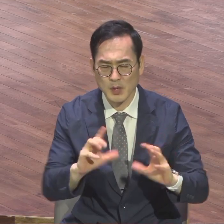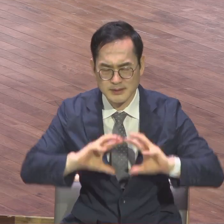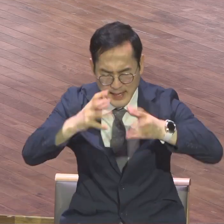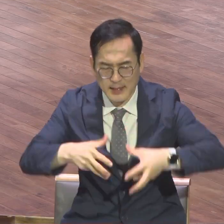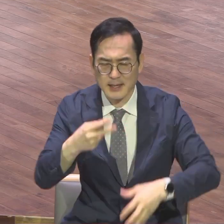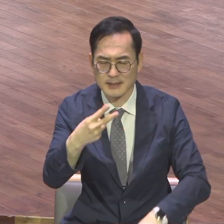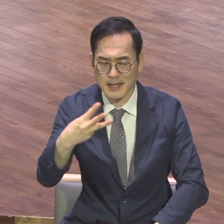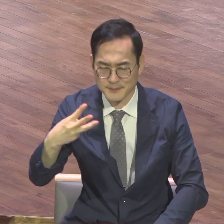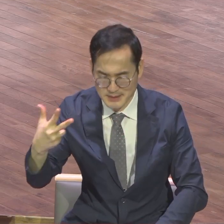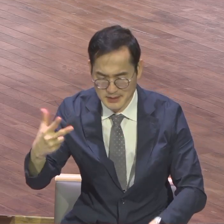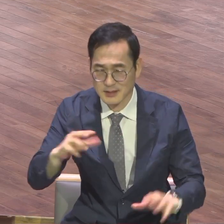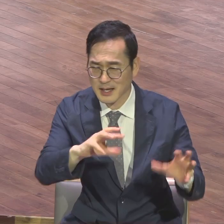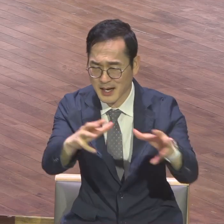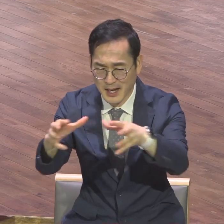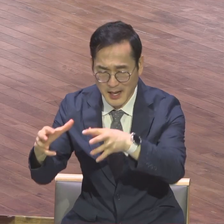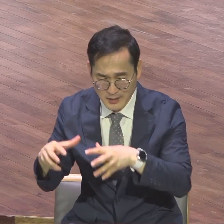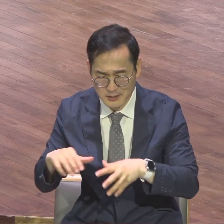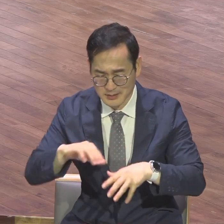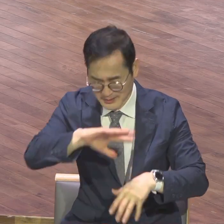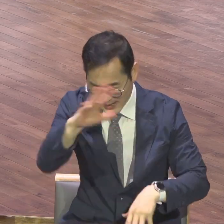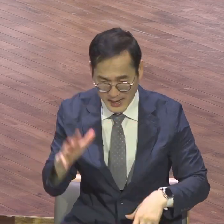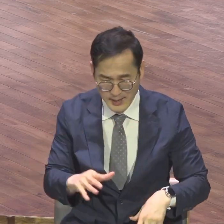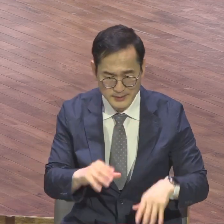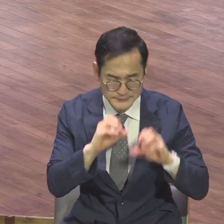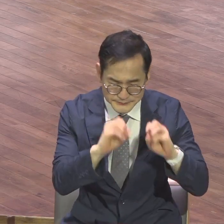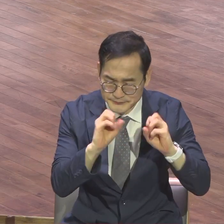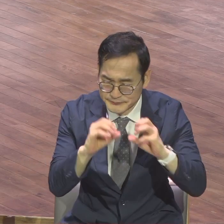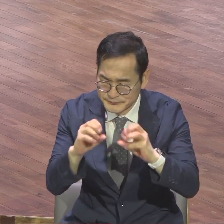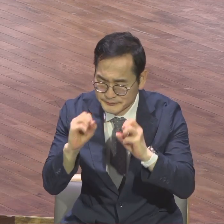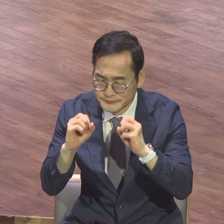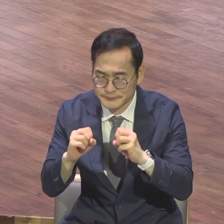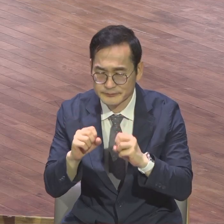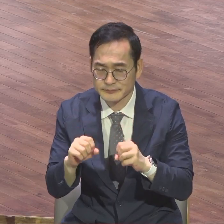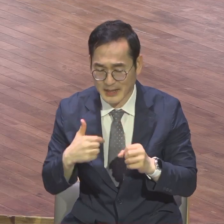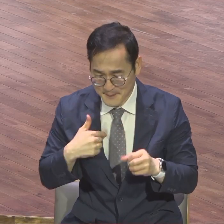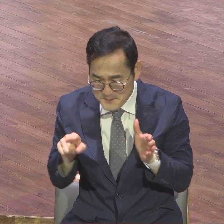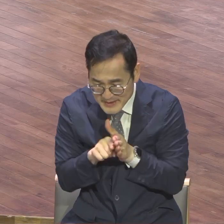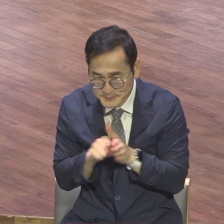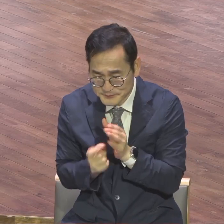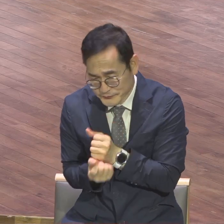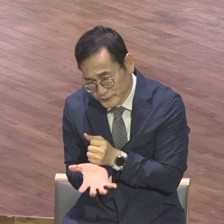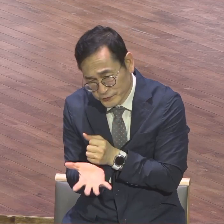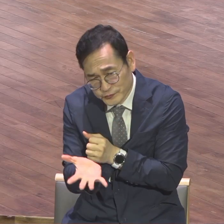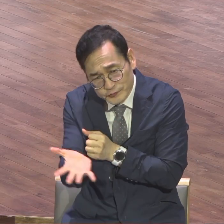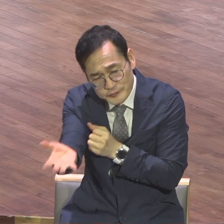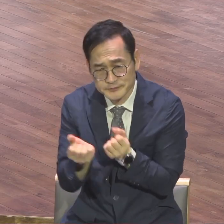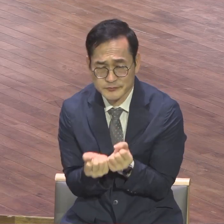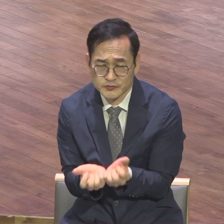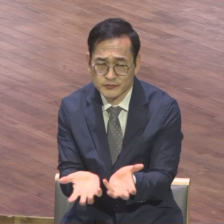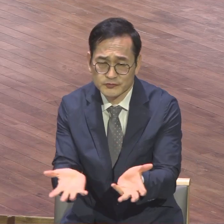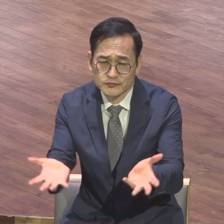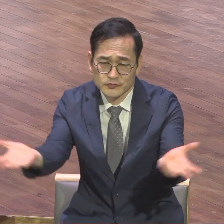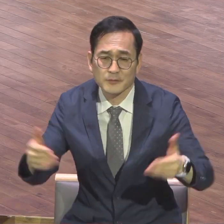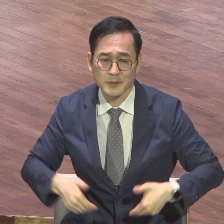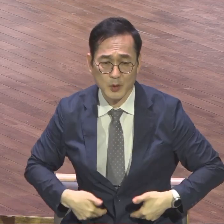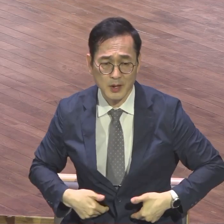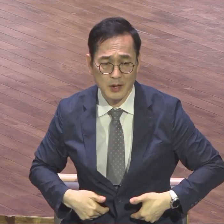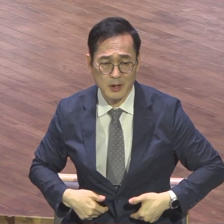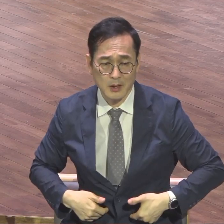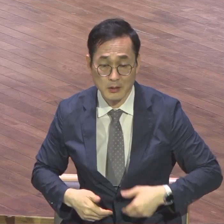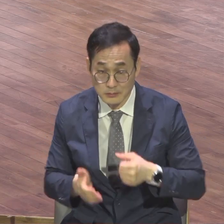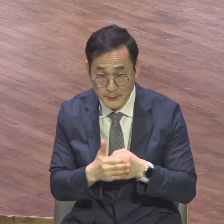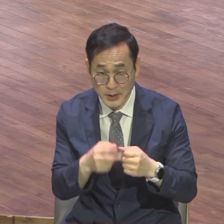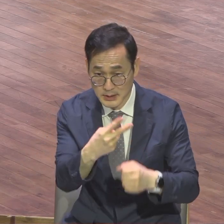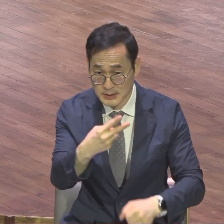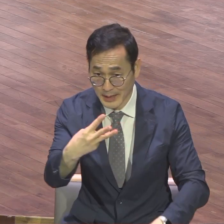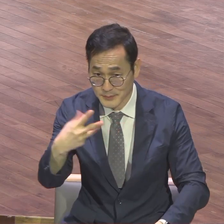영혼들을 향해서 계속해서 내 믿음이 확장돼 나가야 된다. 그래서 237 나라를 뽑은 거예요. 237